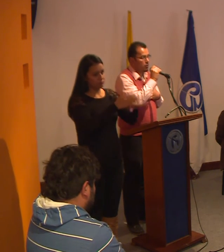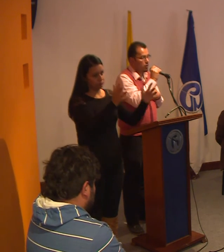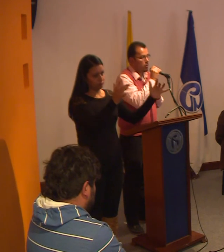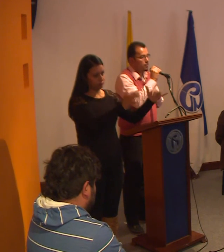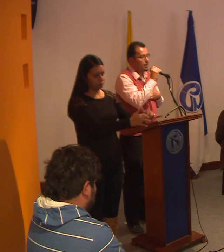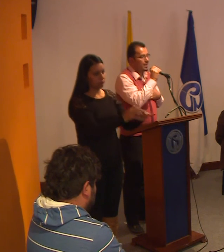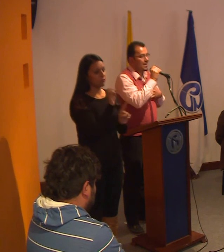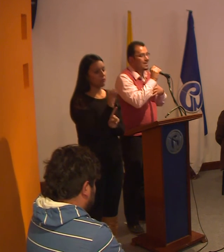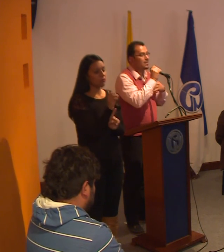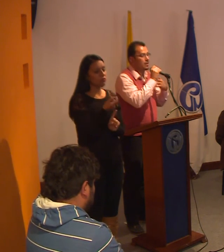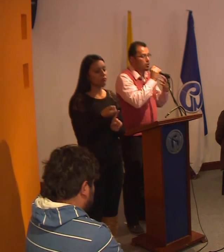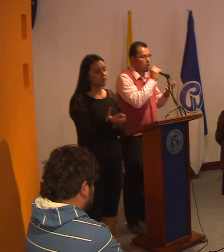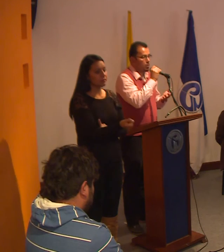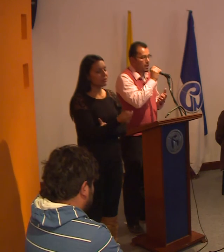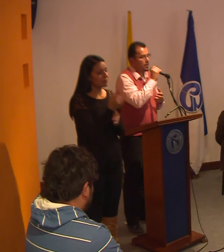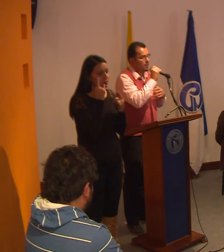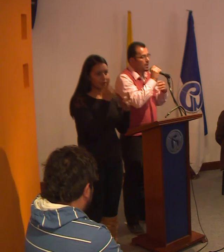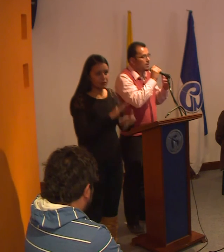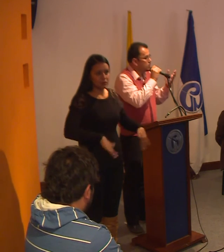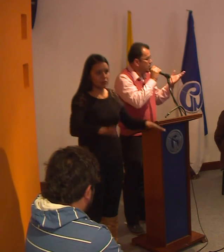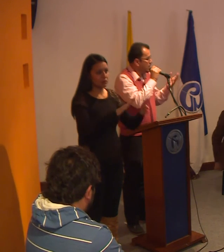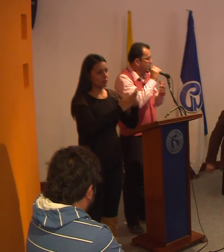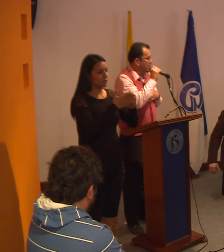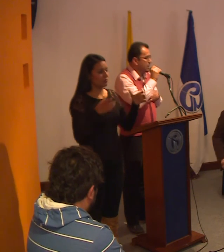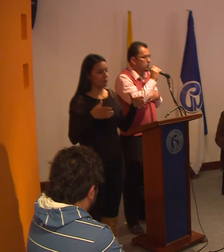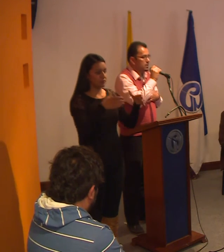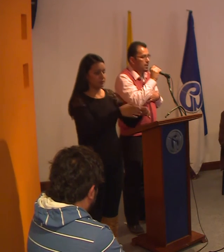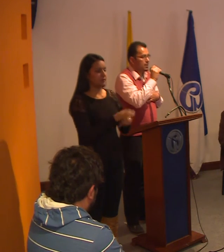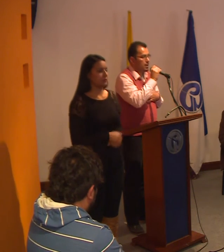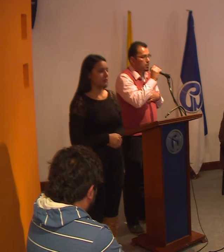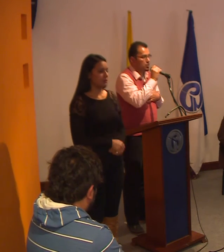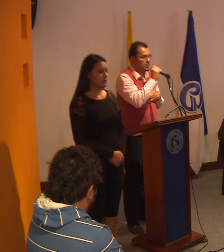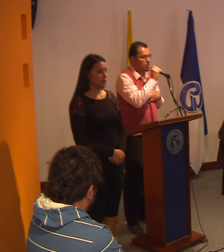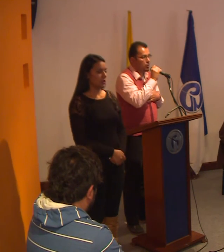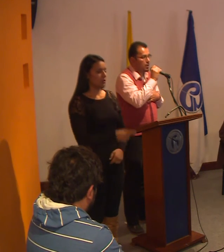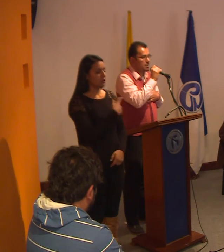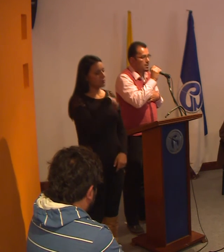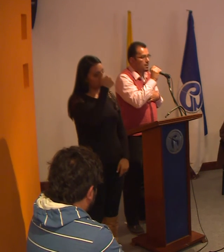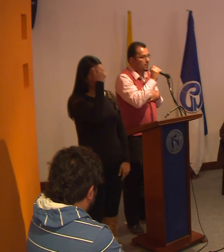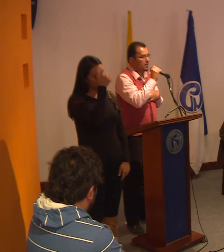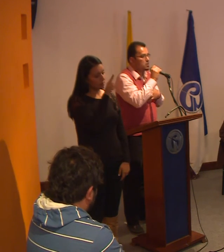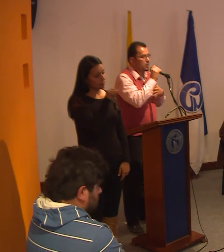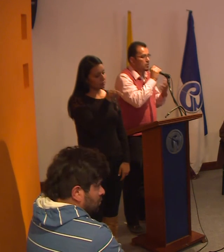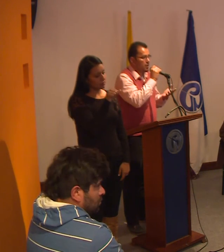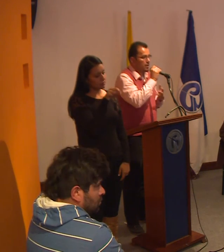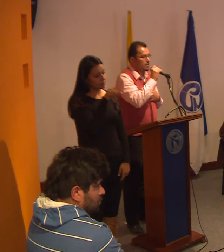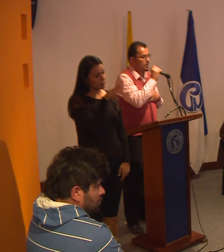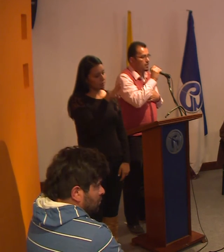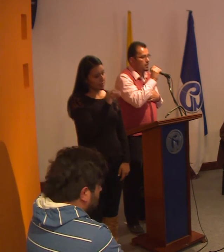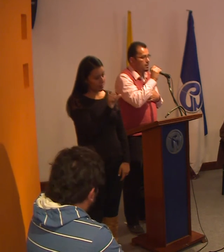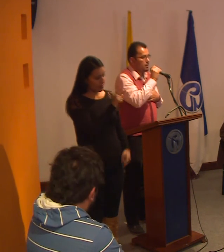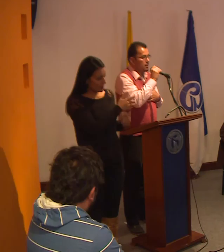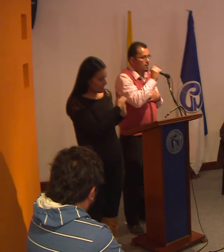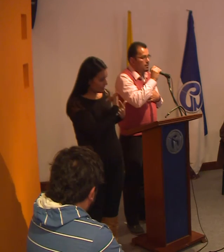en este foro que es de interés de toda la comunidad y en atención a la sugerencia de la profesora Sandra Rodríguez del espacio de